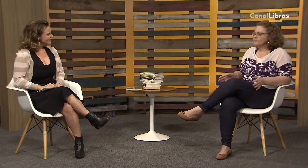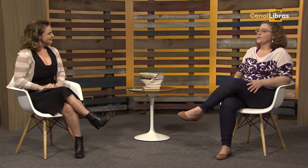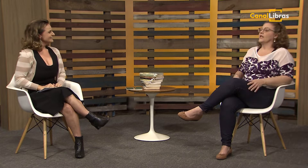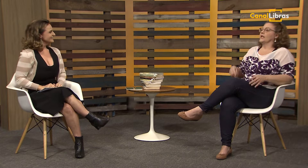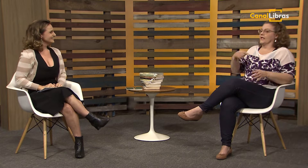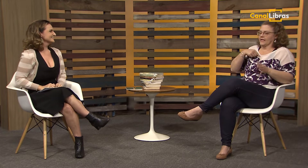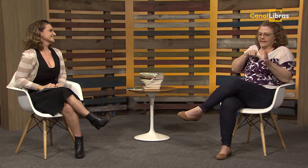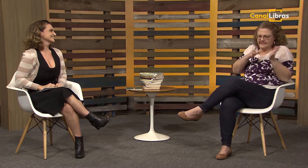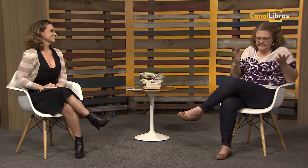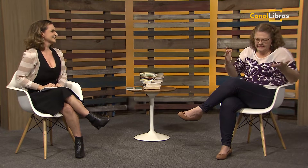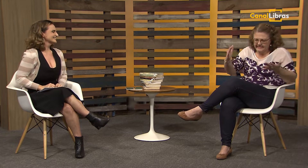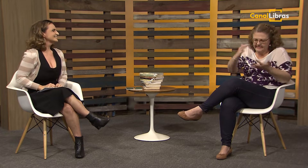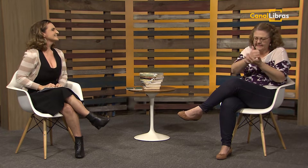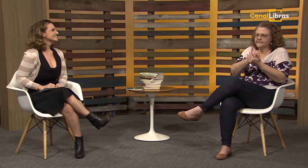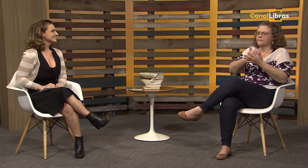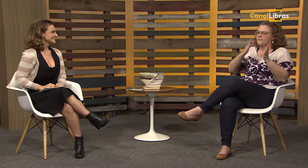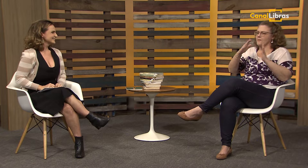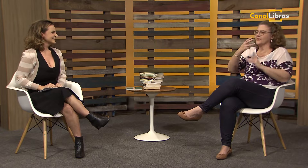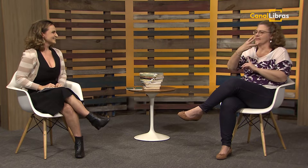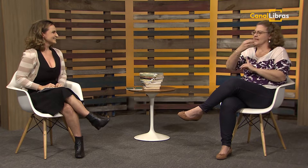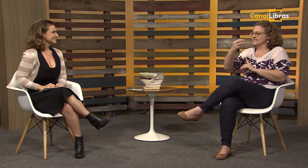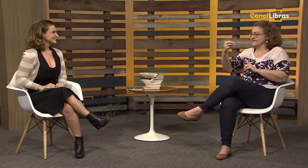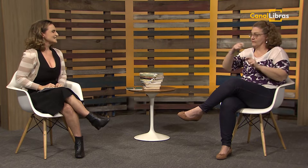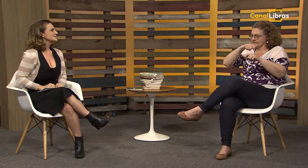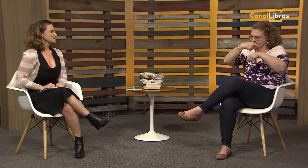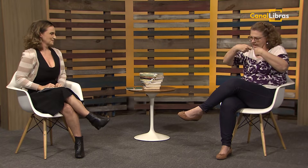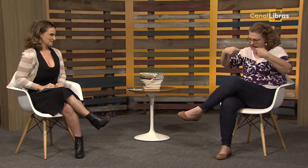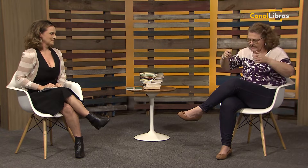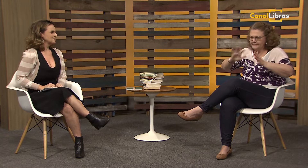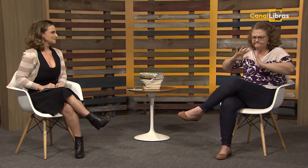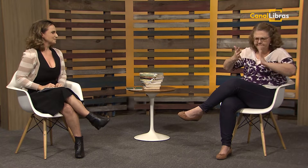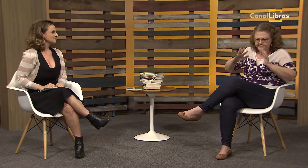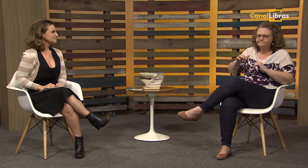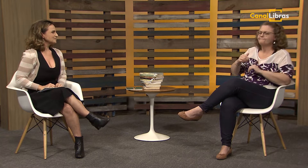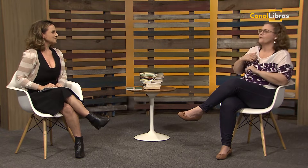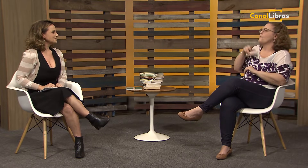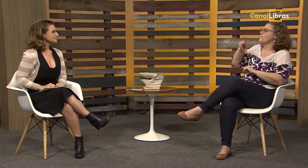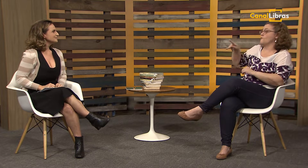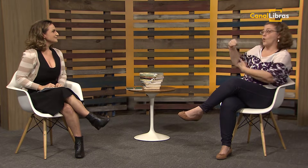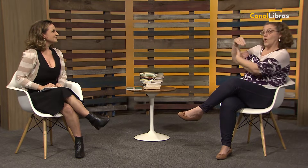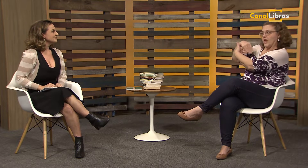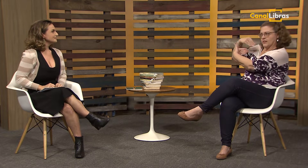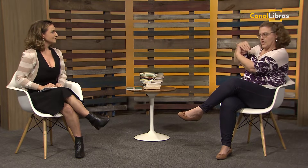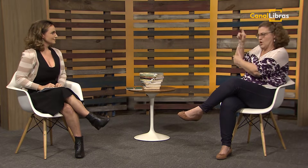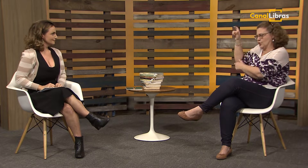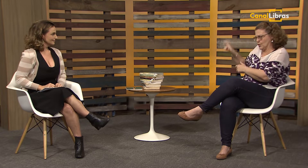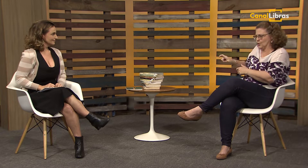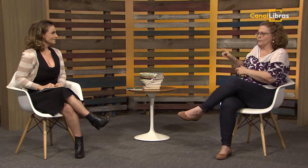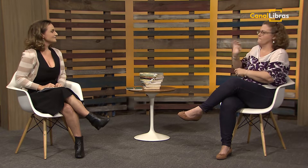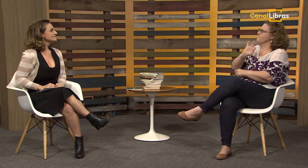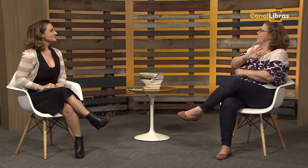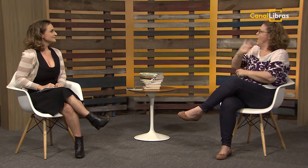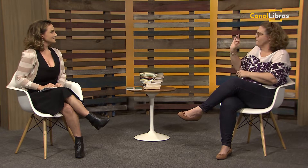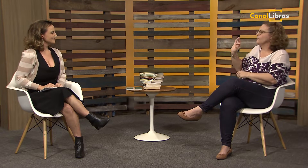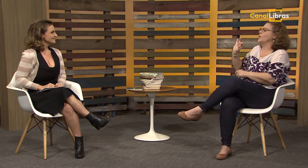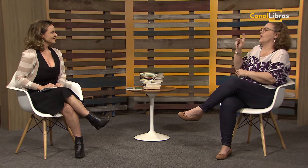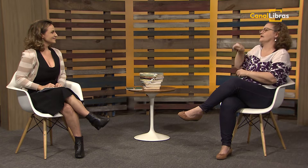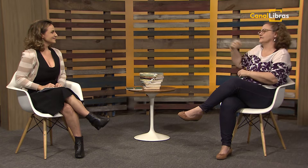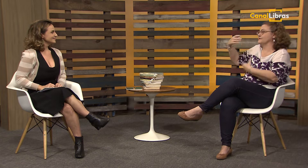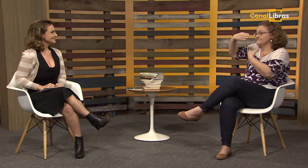Pela minha pesquisa, eu reuni em torno de 300 registros de sinais. O meu professor e orientador, que era esse sinal dele, se